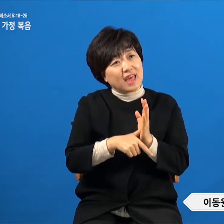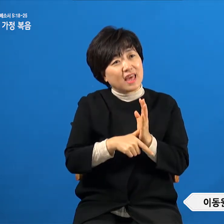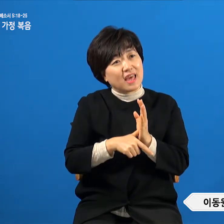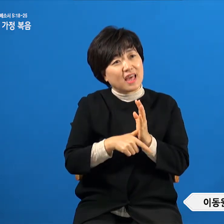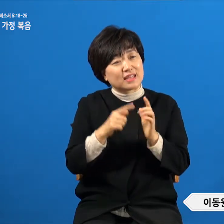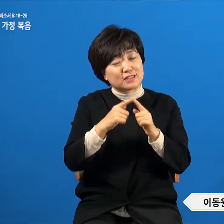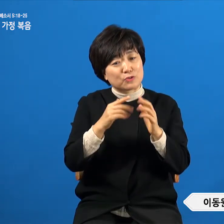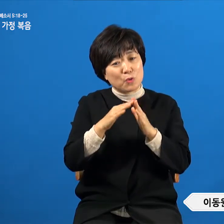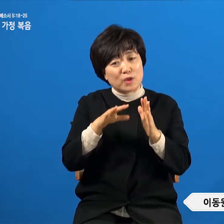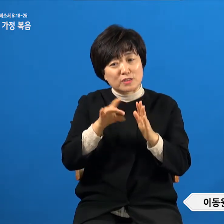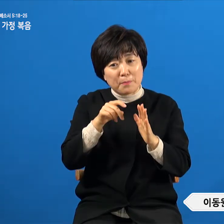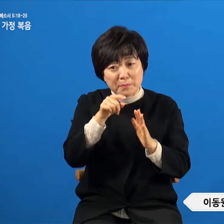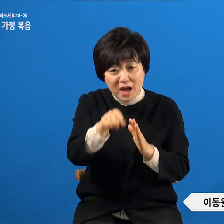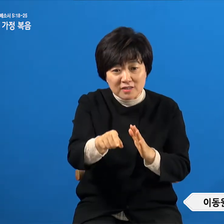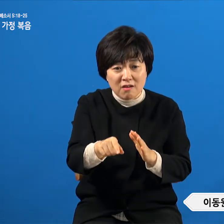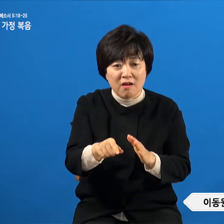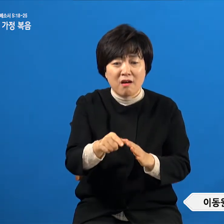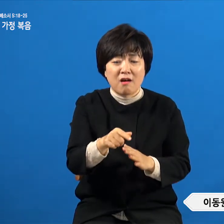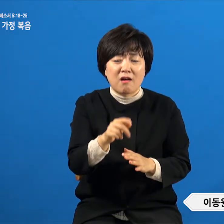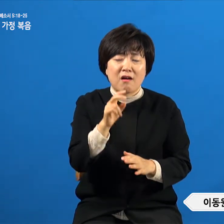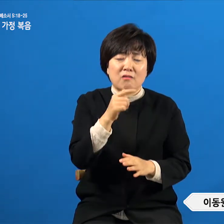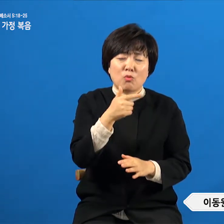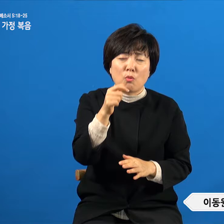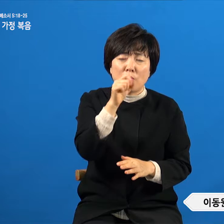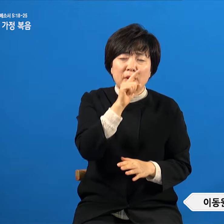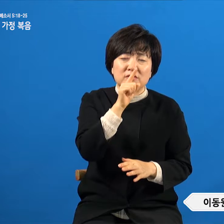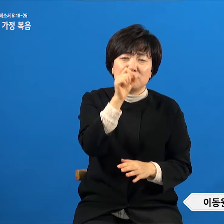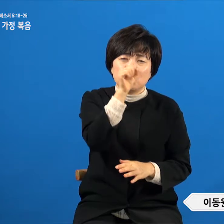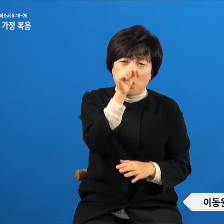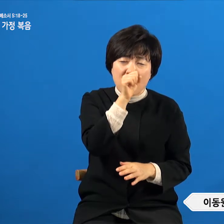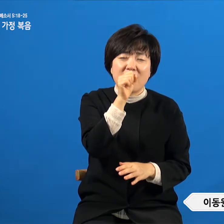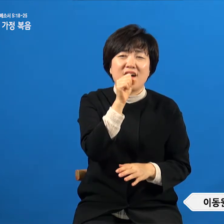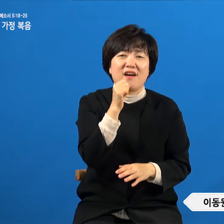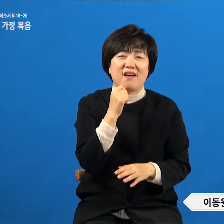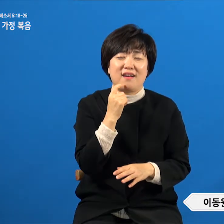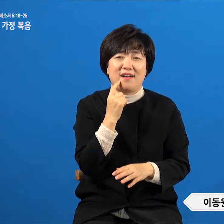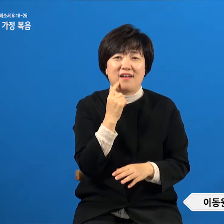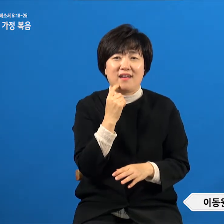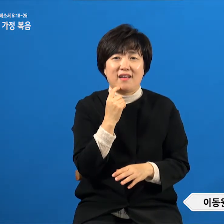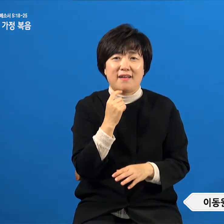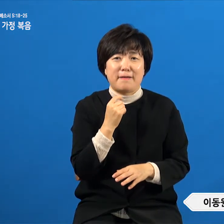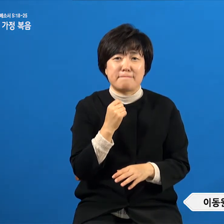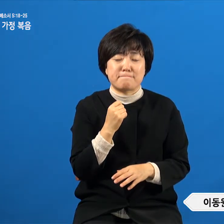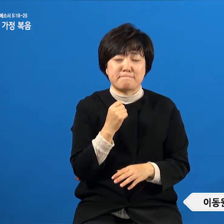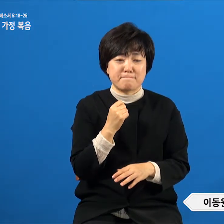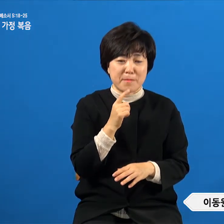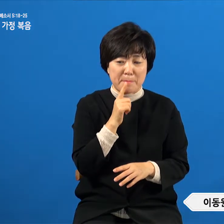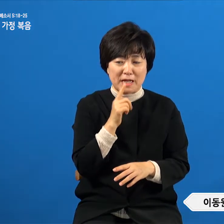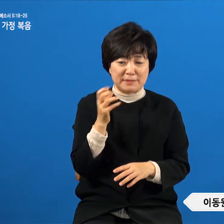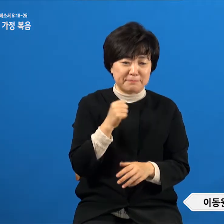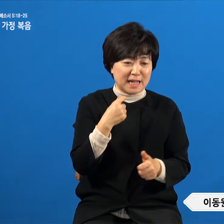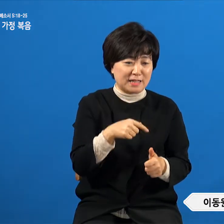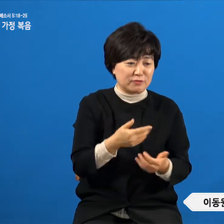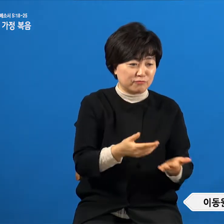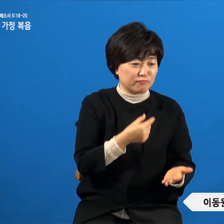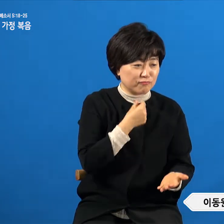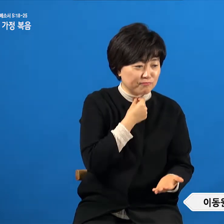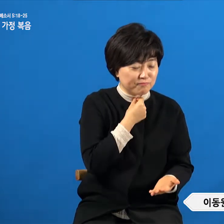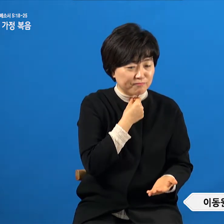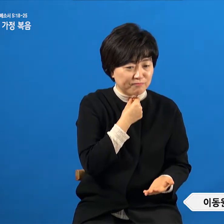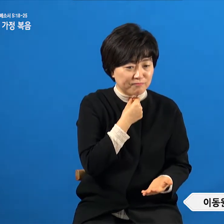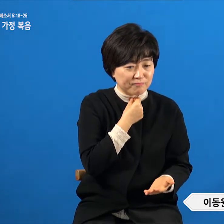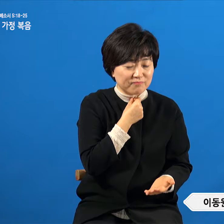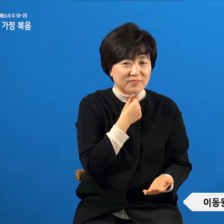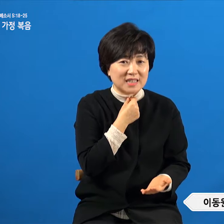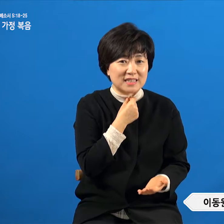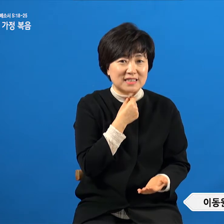나가서 너무너무 이 말씀이 좋더라고요. 네. 가르치고 싶었어요.